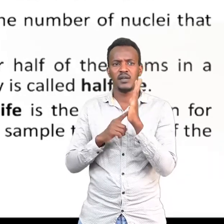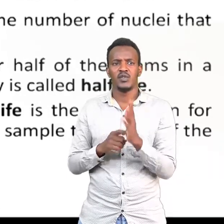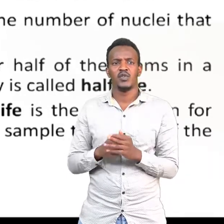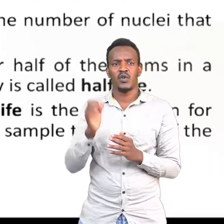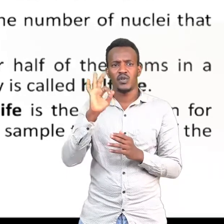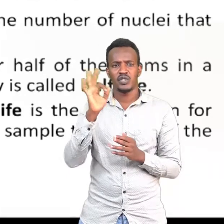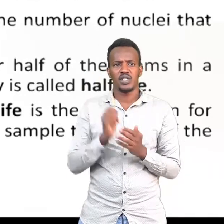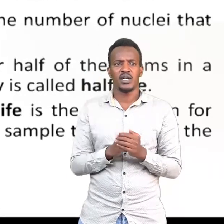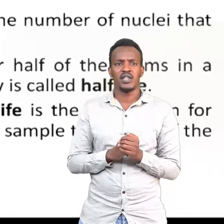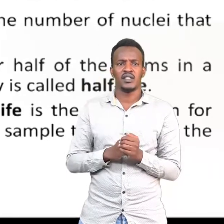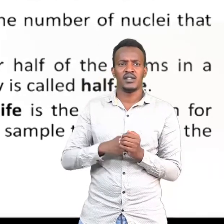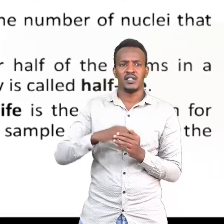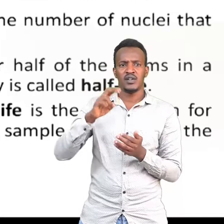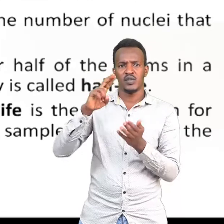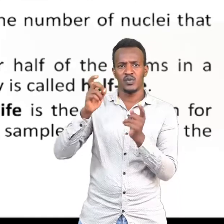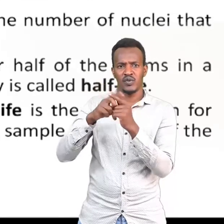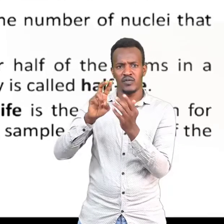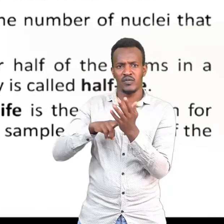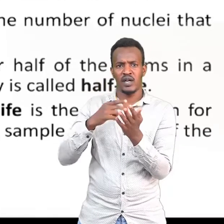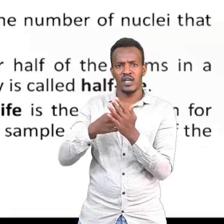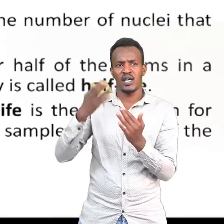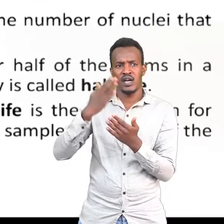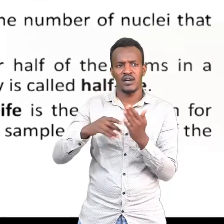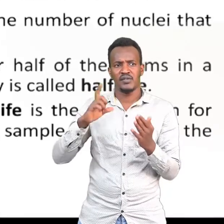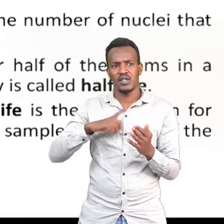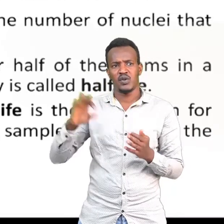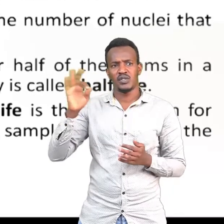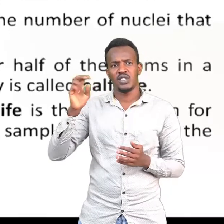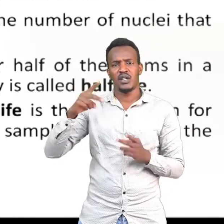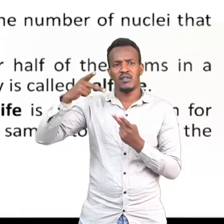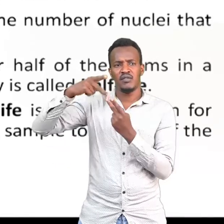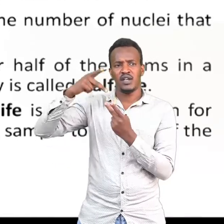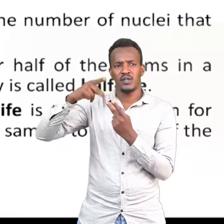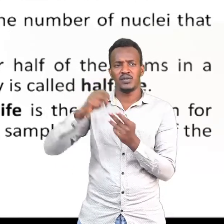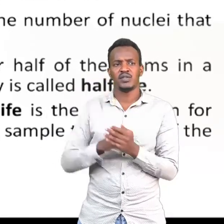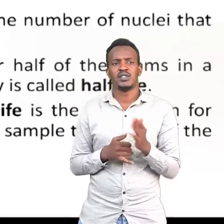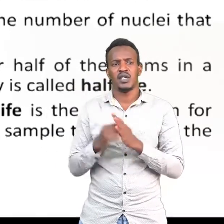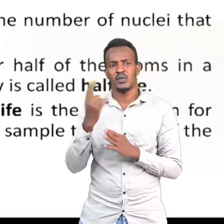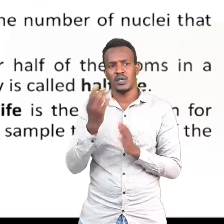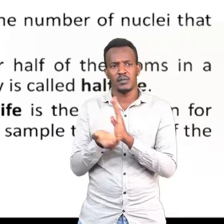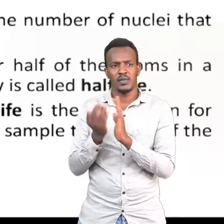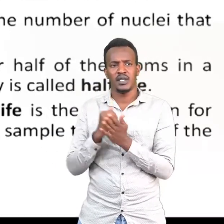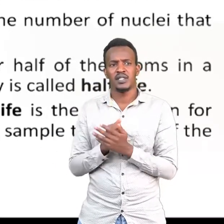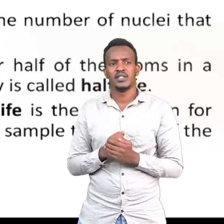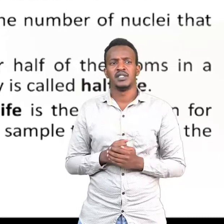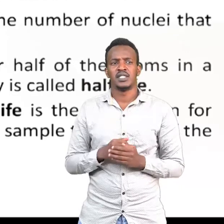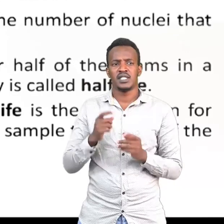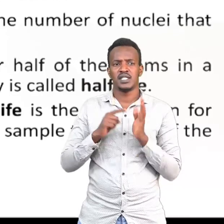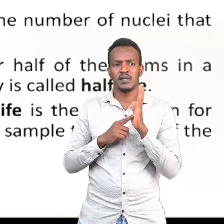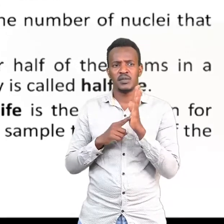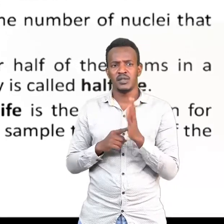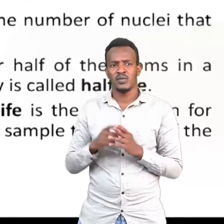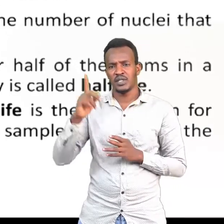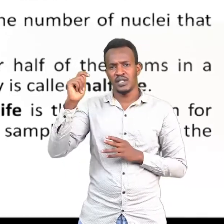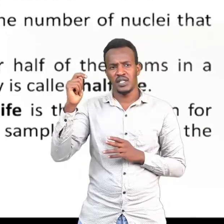original value waa habka waxa weyaan qiimihii horeed haysatay waxa weyaan markaasi uu yahay inuu kala barh markaasi kusoo noqdo symbolka half life-ku muxuu noqonayaa